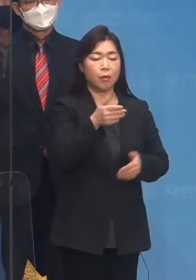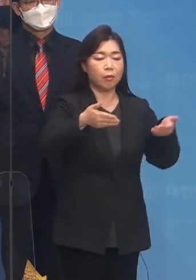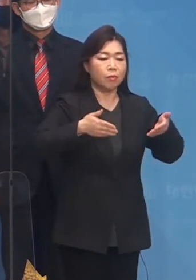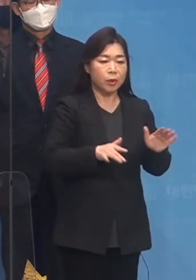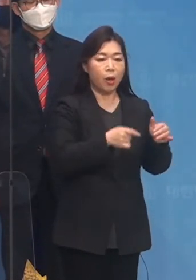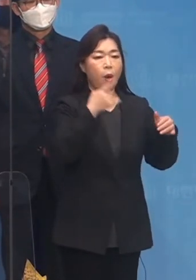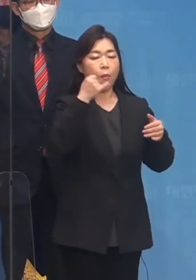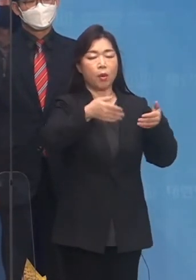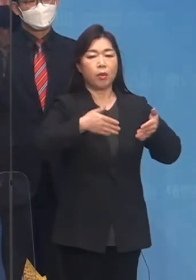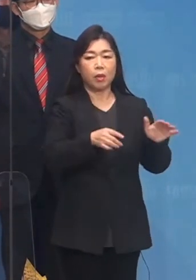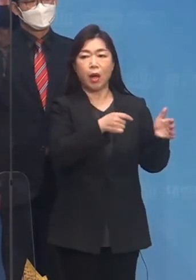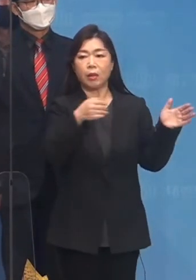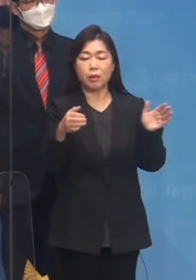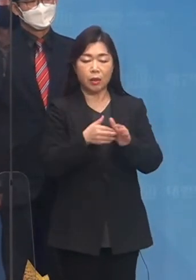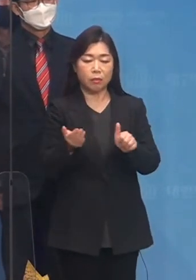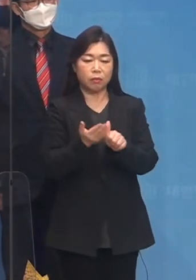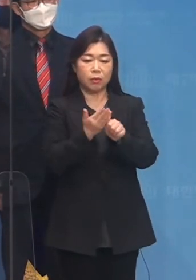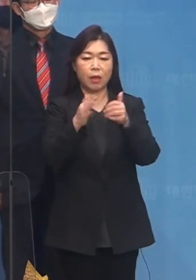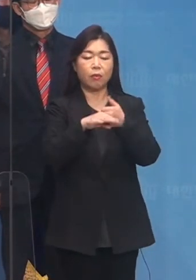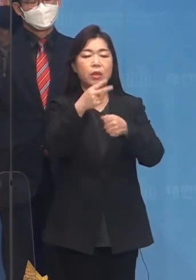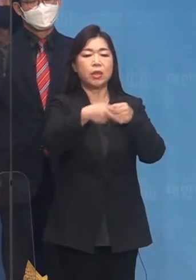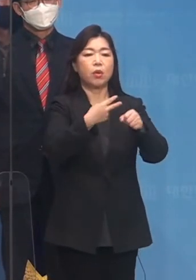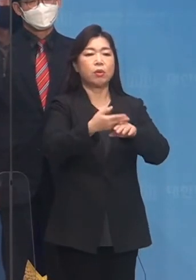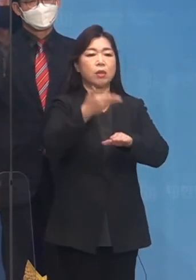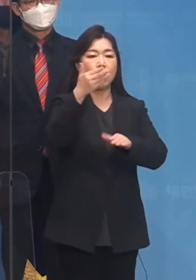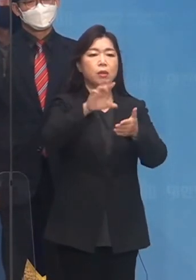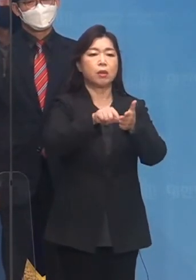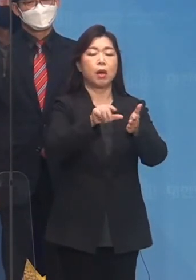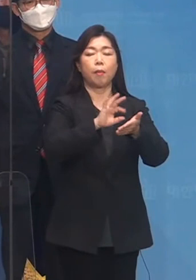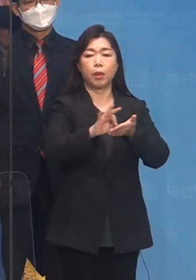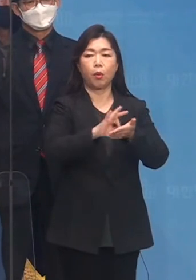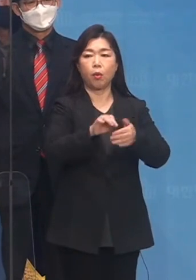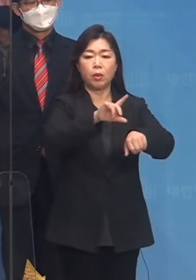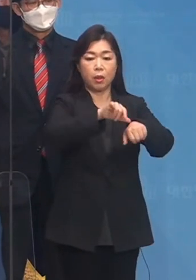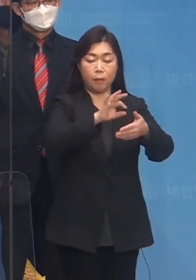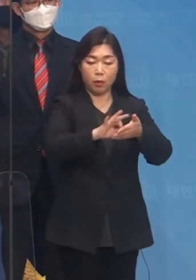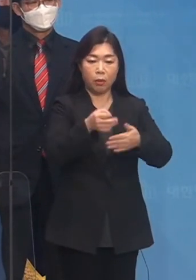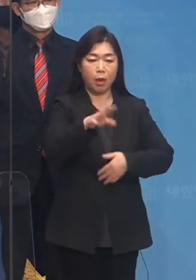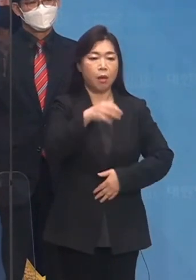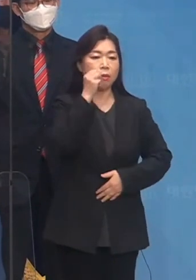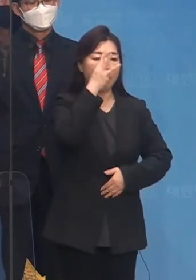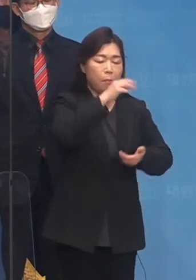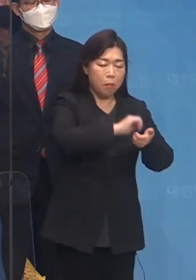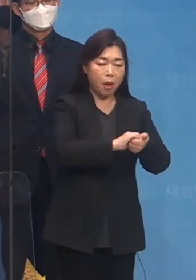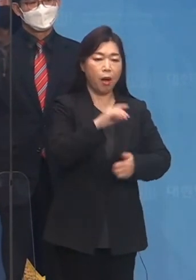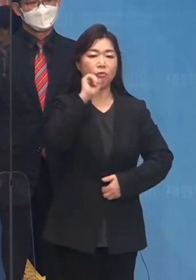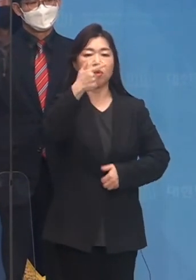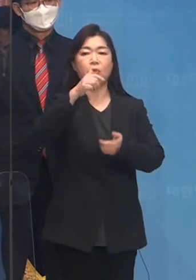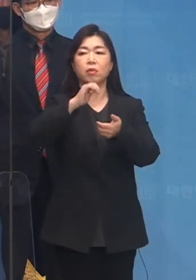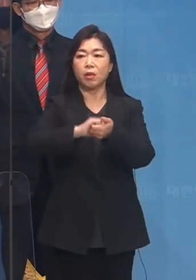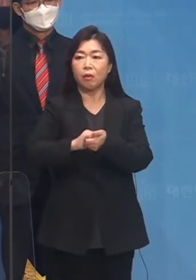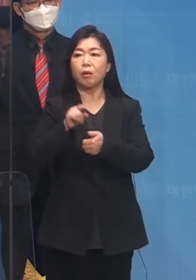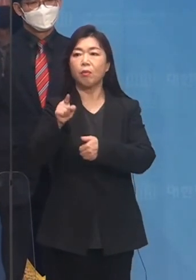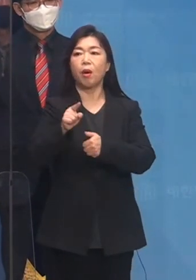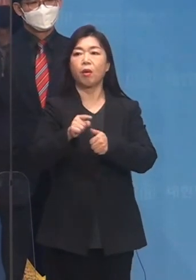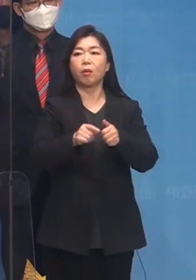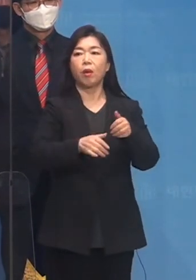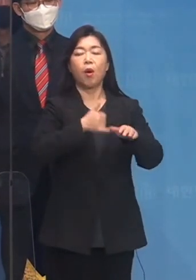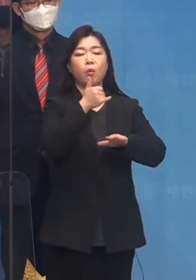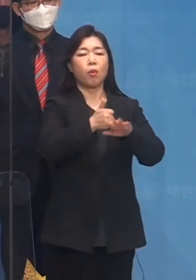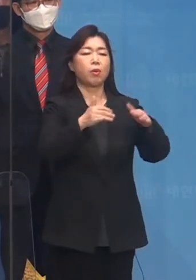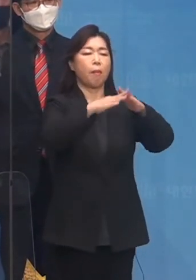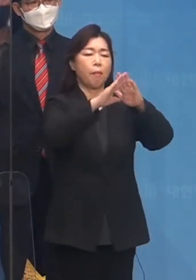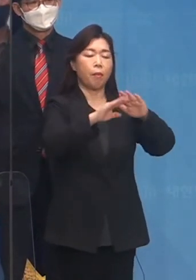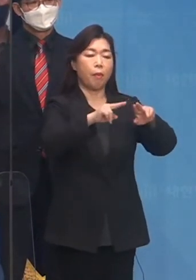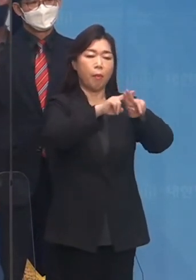기육동까지 나가려고 그러면 최소한으로 2년이 소요되거든요. 근데 3개월 사육 제한은 농장 폐쇄하고